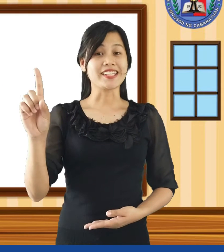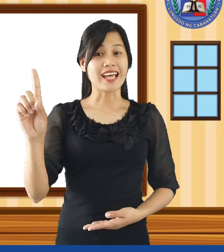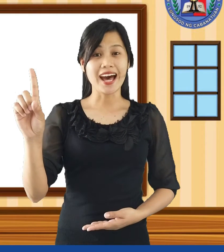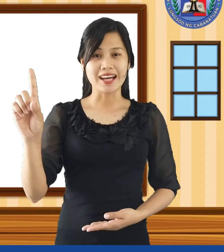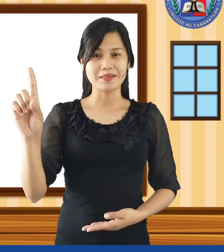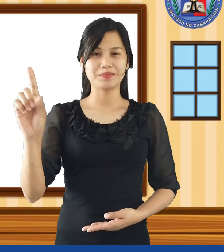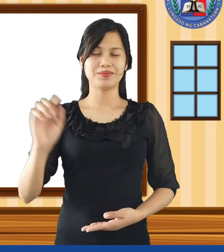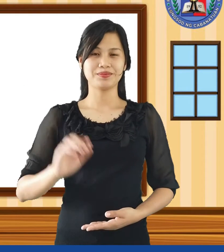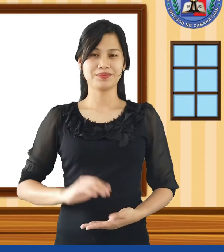Isa.